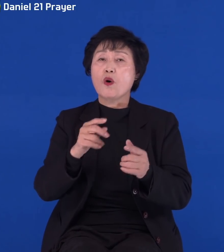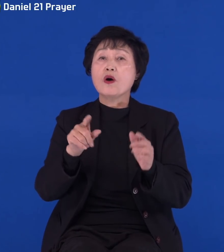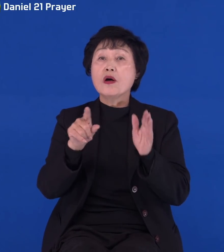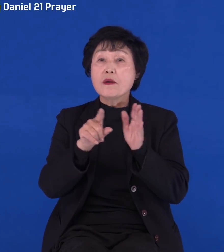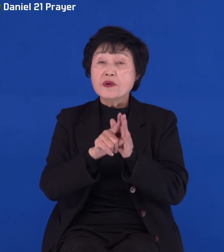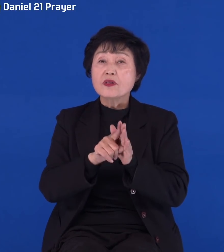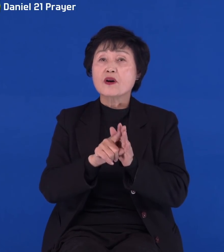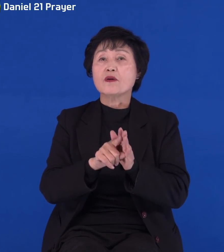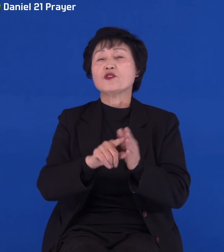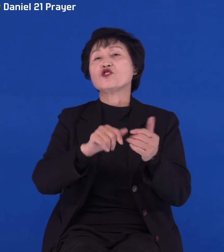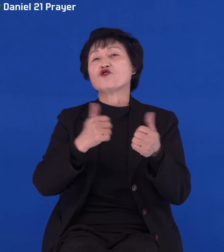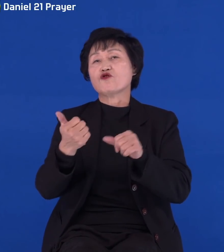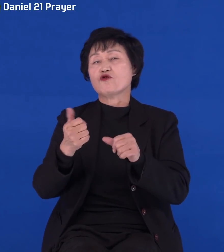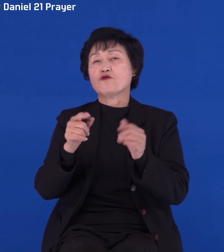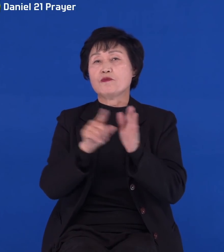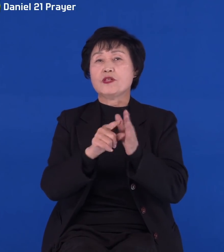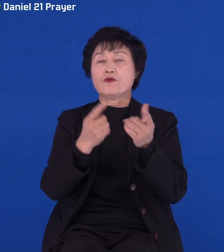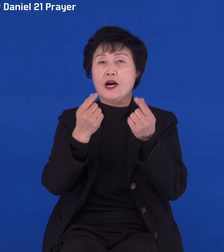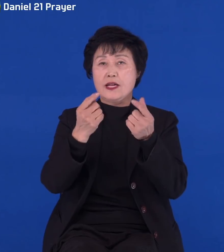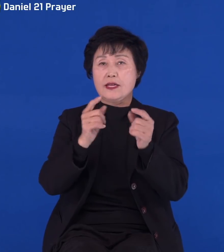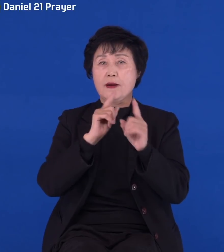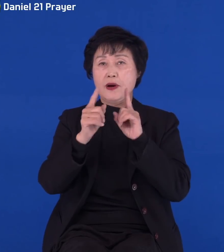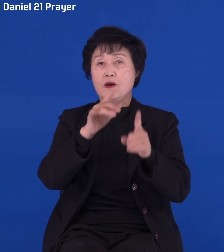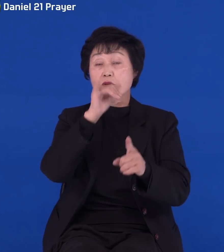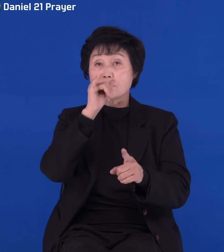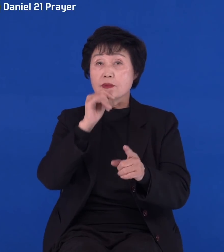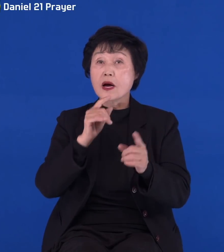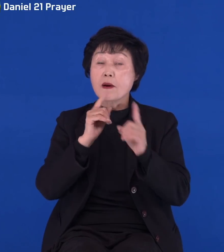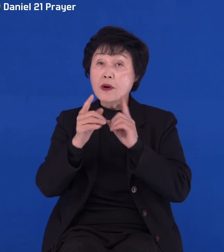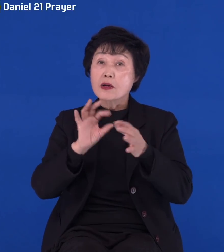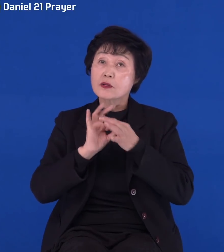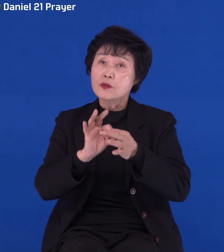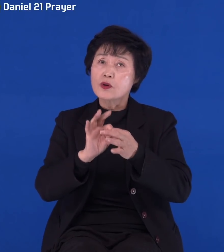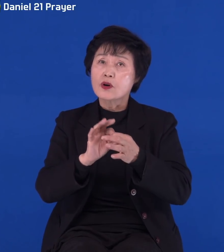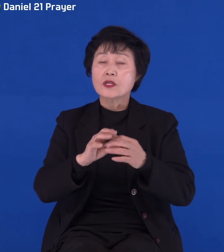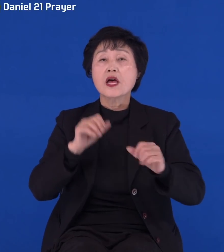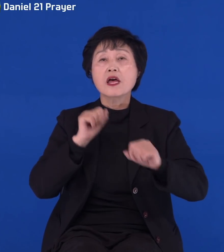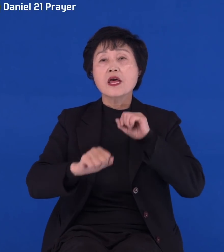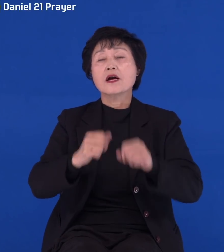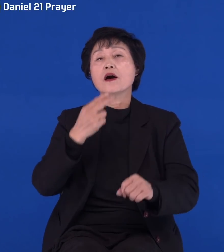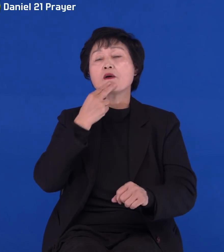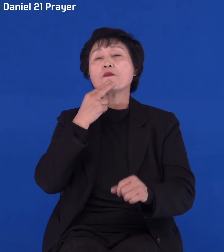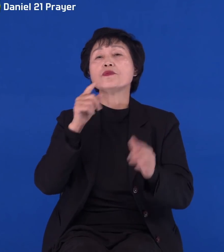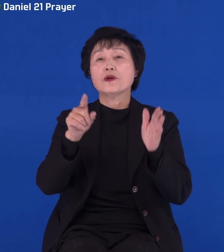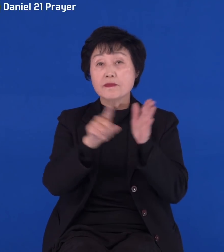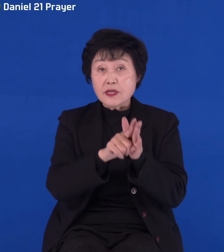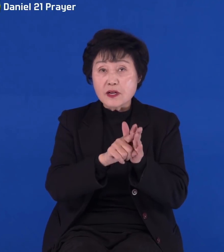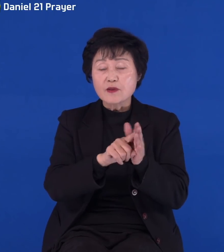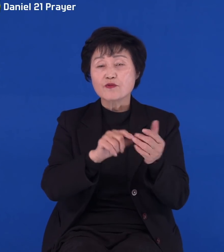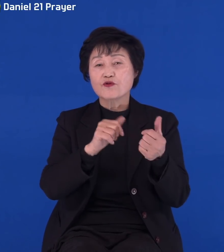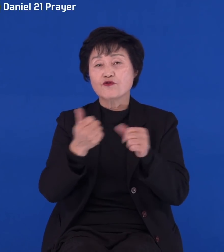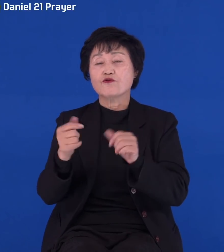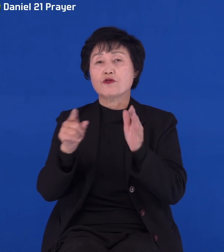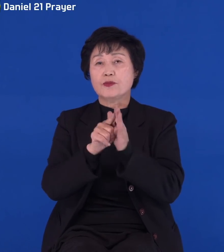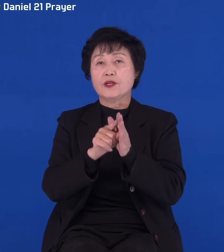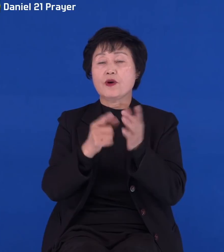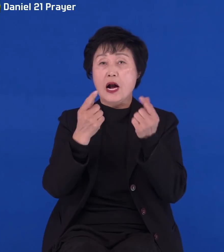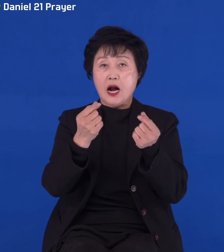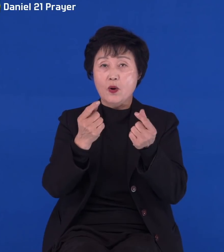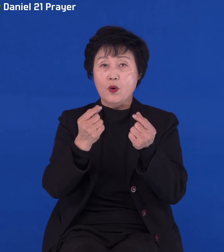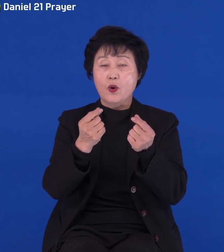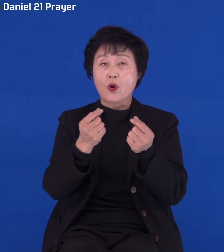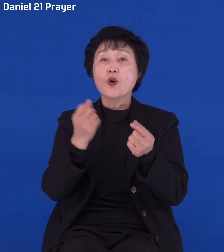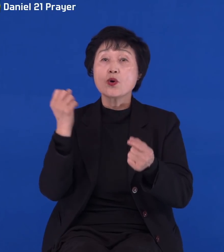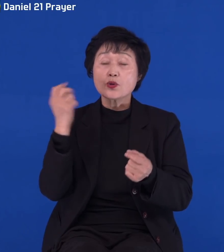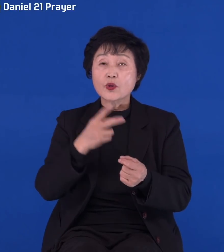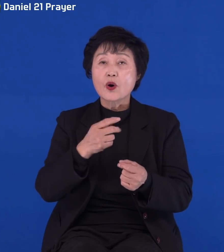저는 이 말씀을 통해서 뭘 배우게 되냐면, 행함이 없는 믿음은 죽은 믿음인 것처럼 행함이 없는 긍휼은 죽은 긍휼이라는 것을 저는